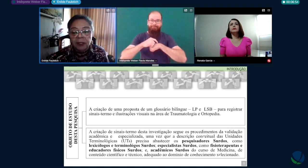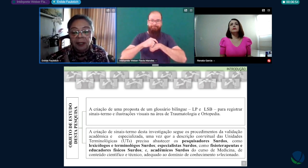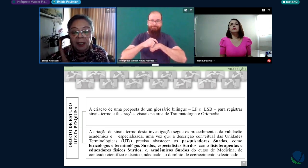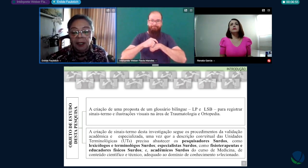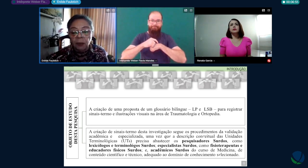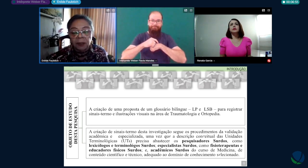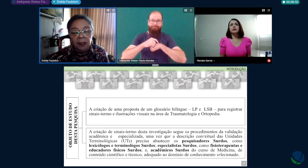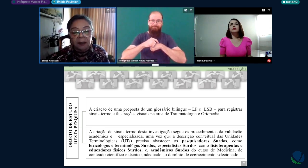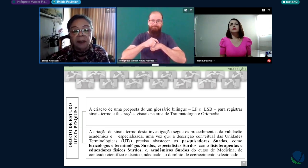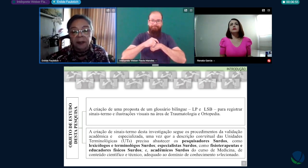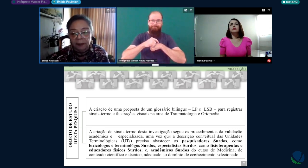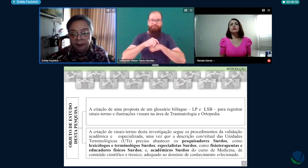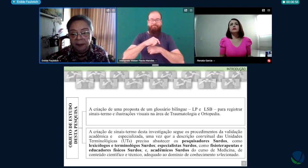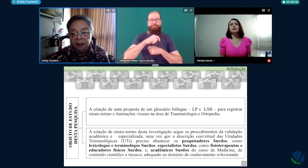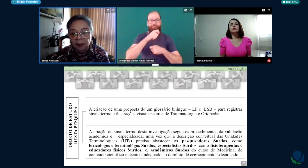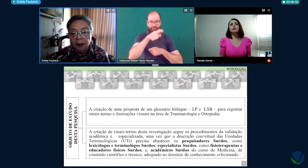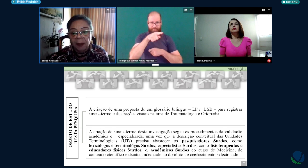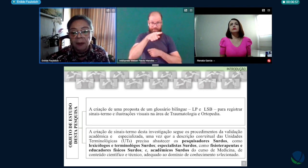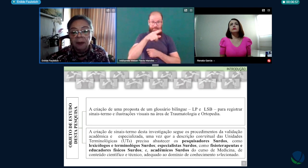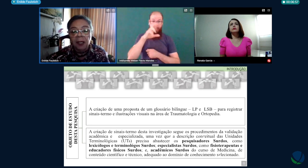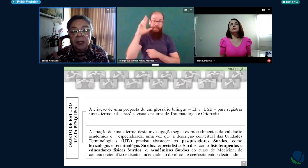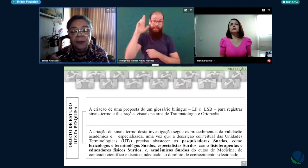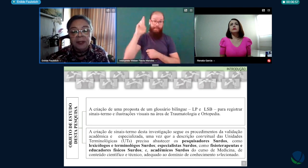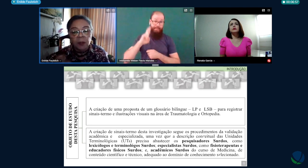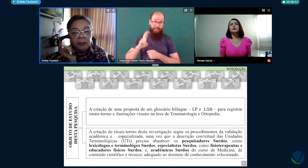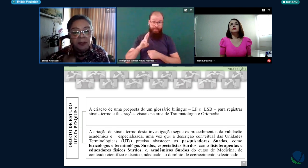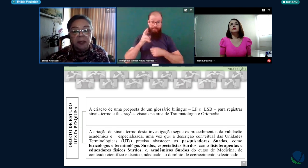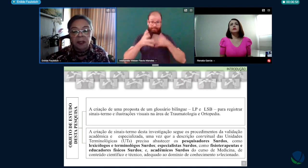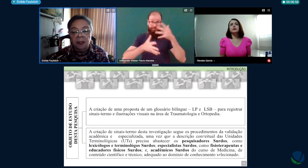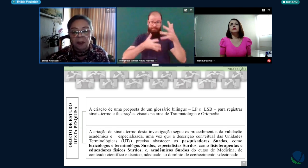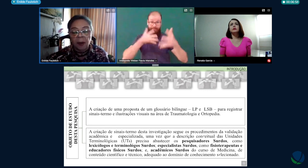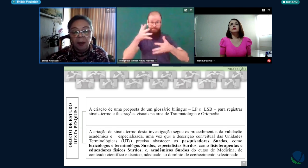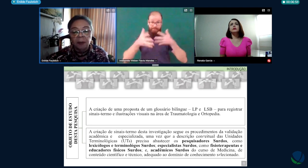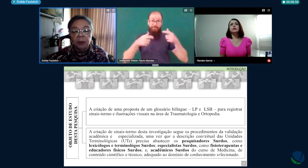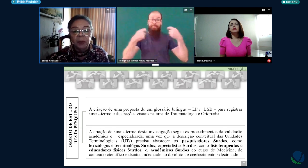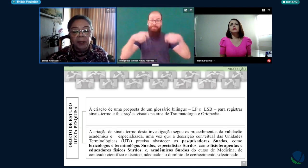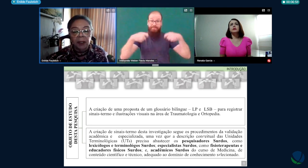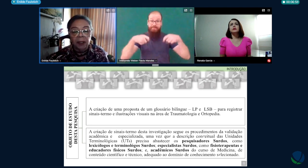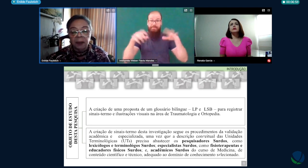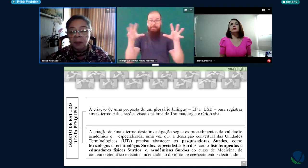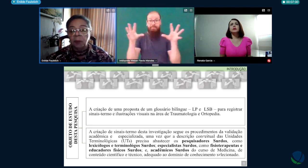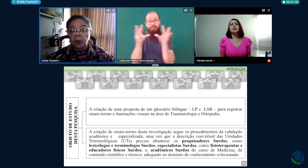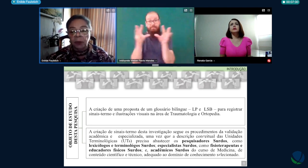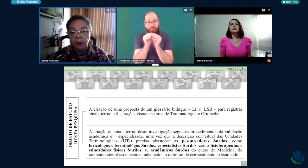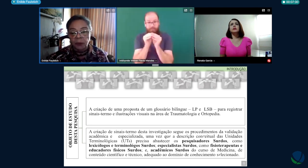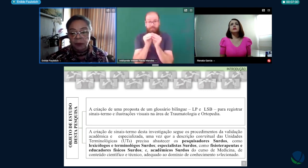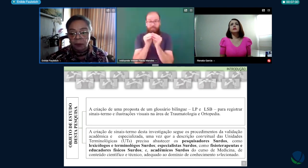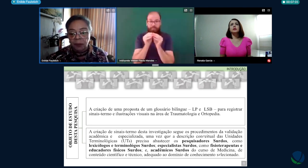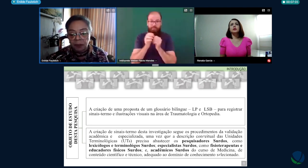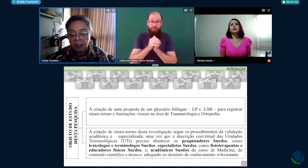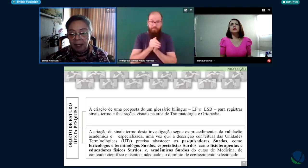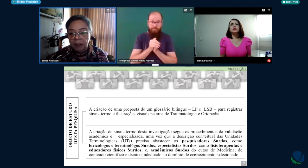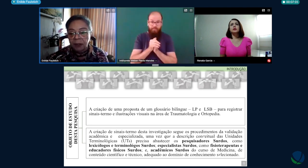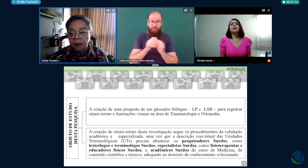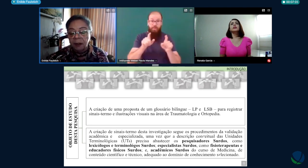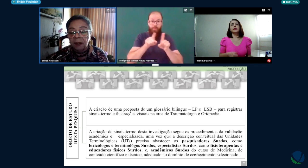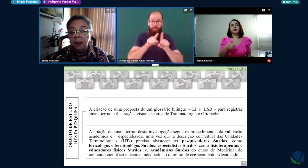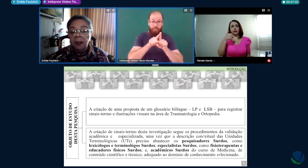sinal e você está lendo o que está na tela, tá? Tem que fazer uma síntese, porque são muitos